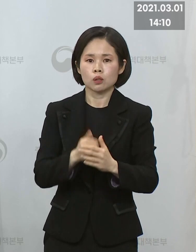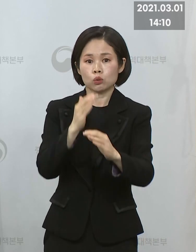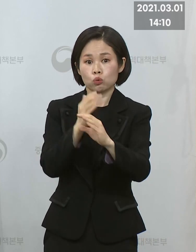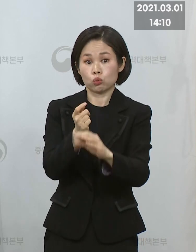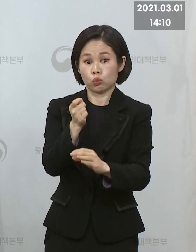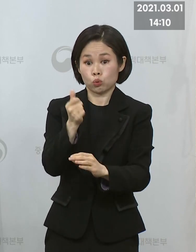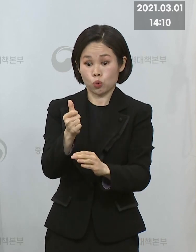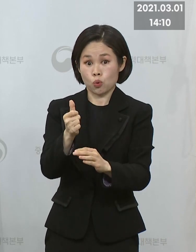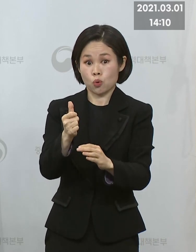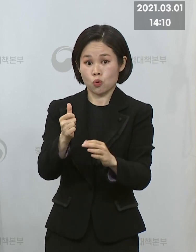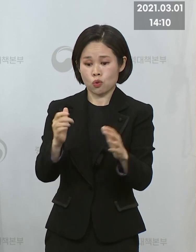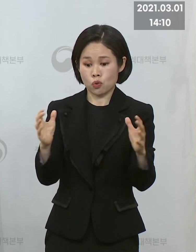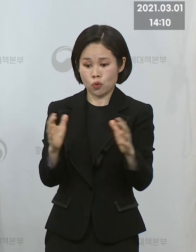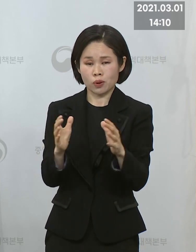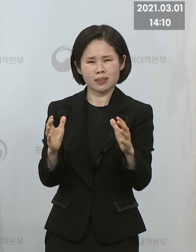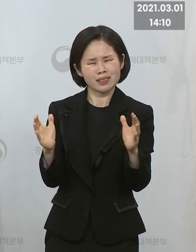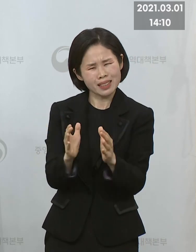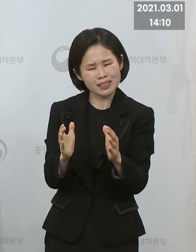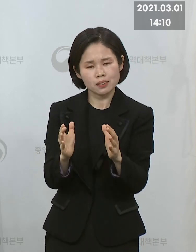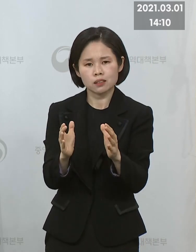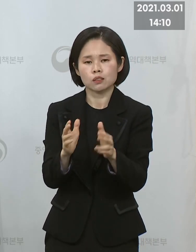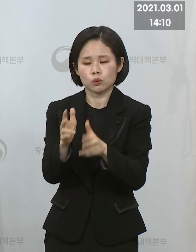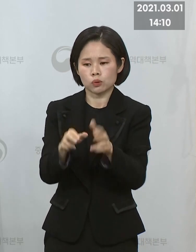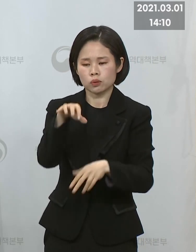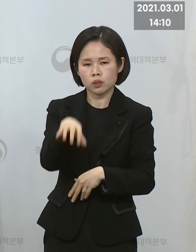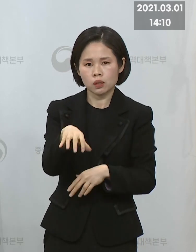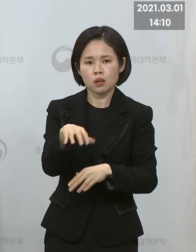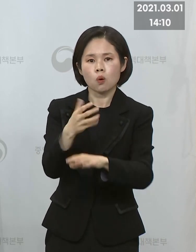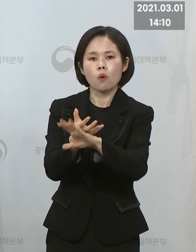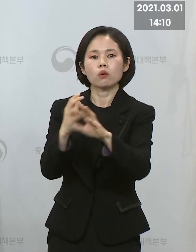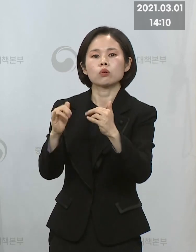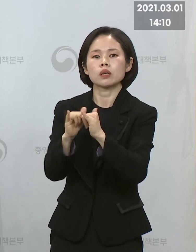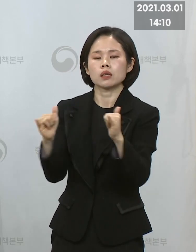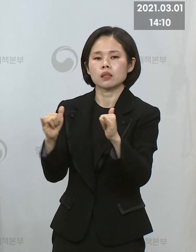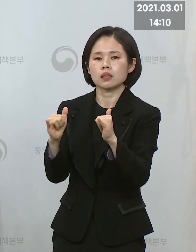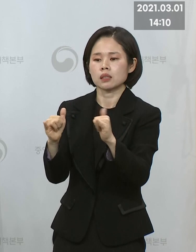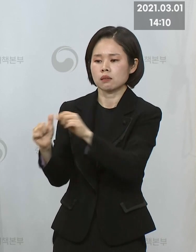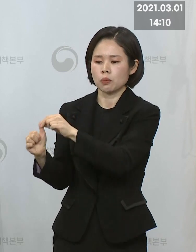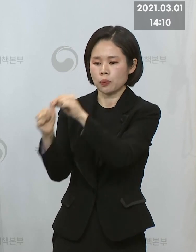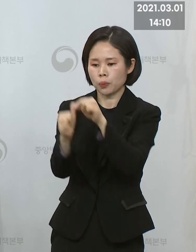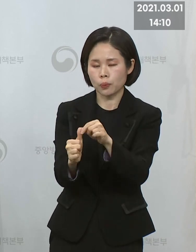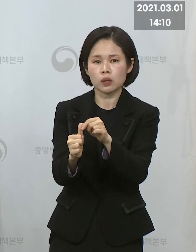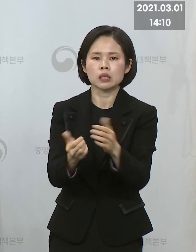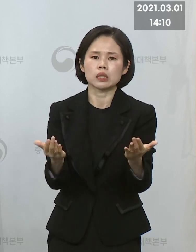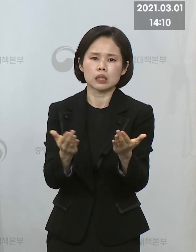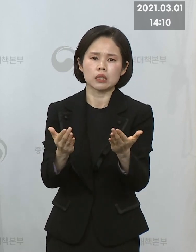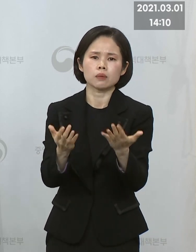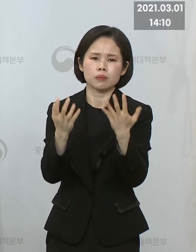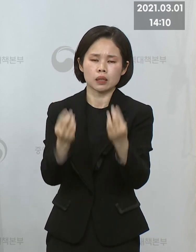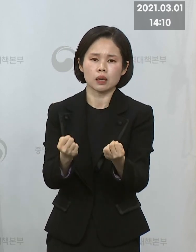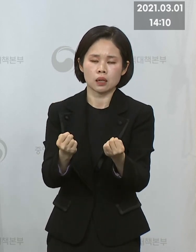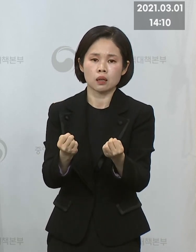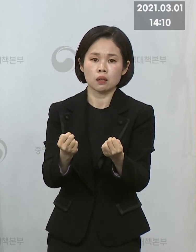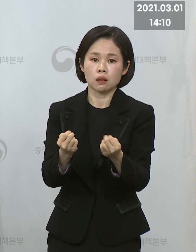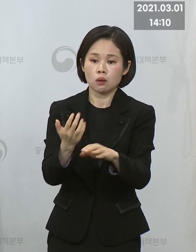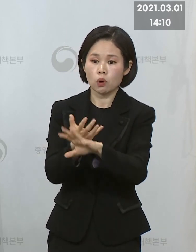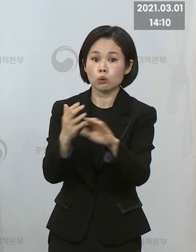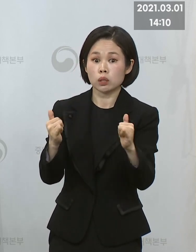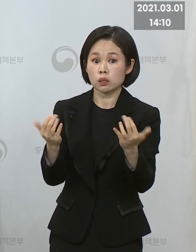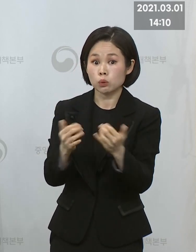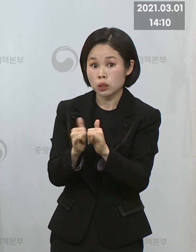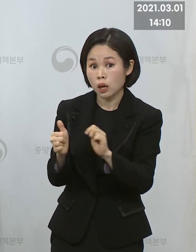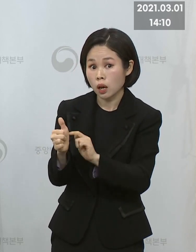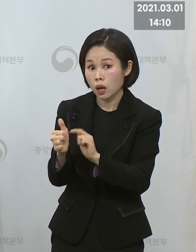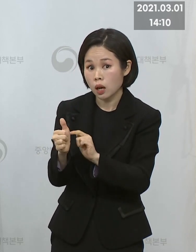중소규모의 제조업 사업장의 경우에는 외국인 근로자가 고용되어서 일하는 경우가 많고 또 외국인 근로자의